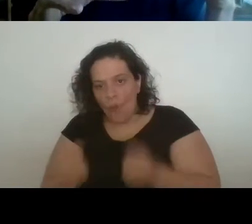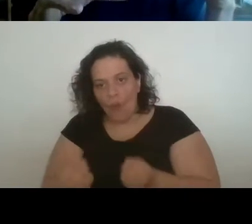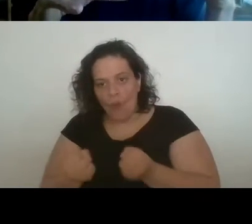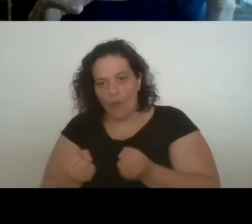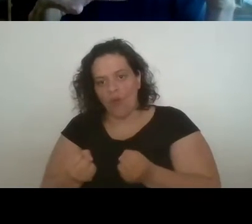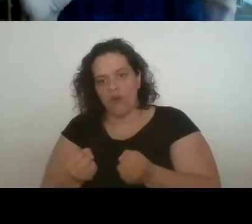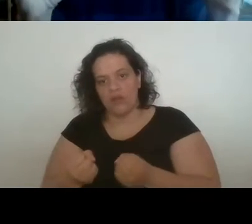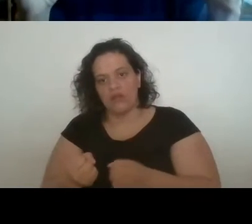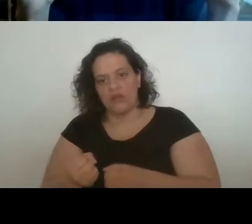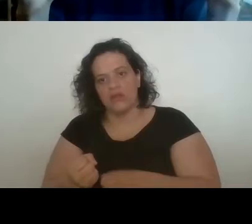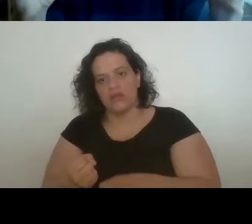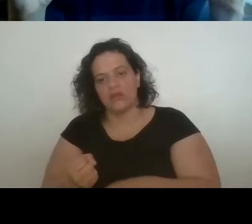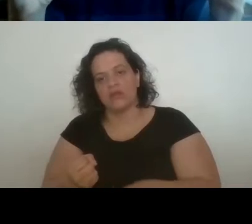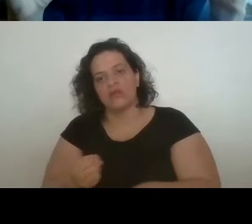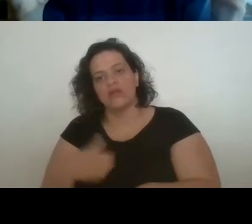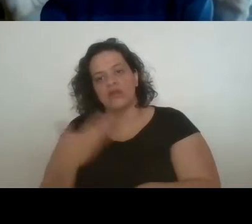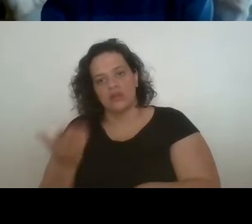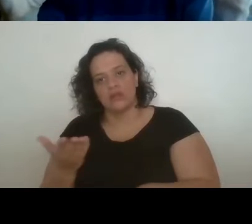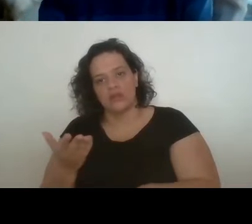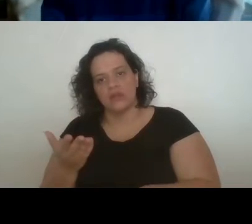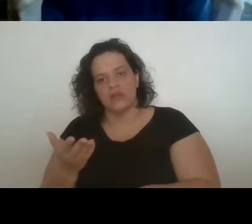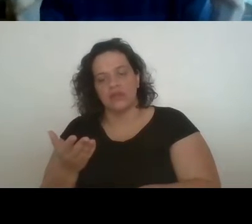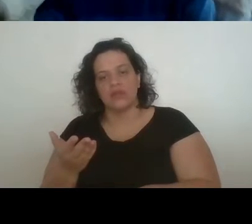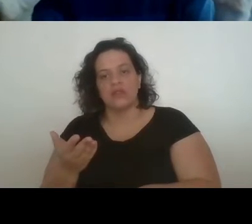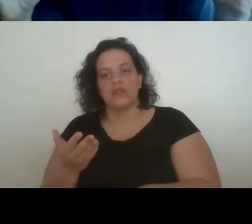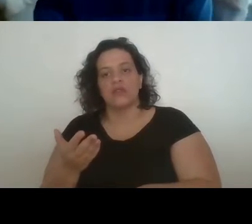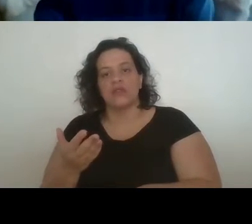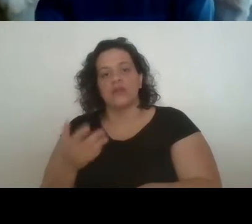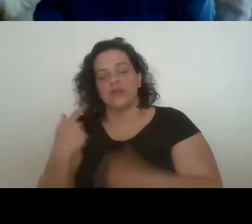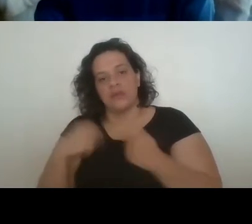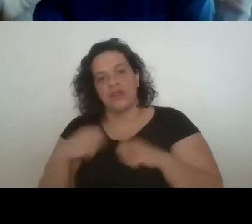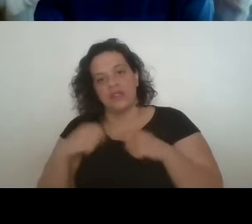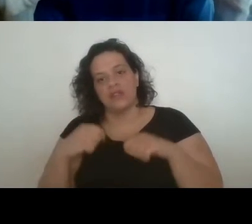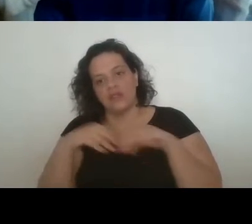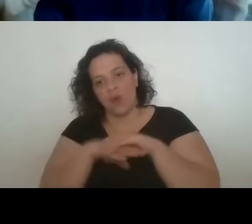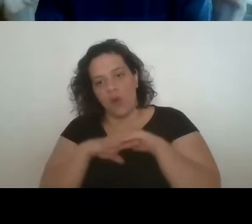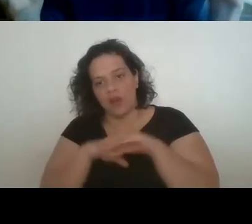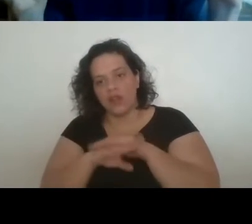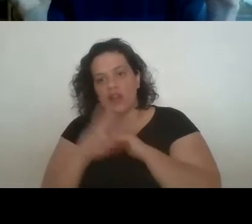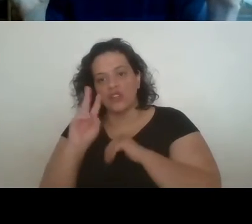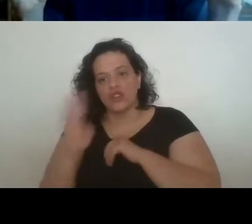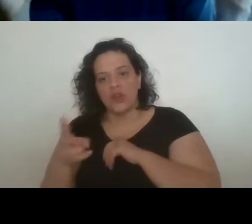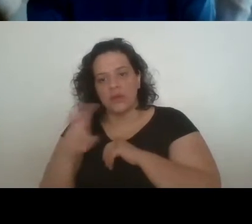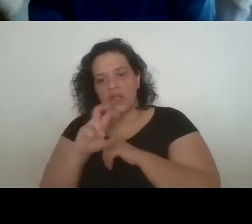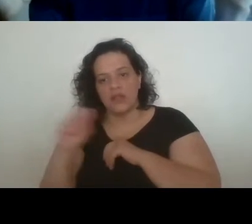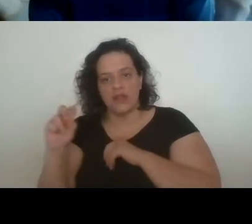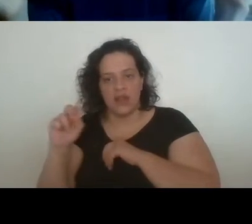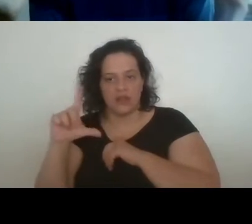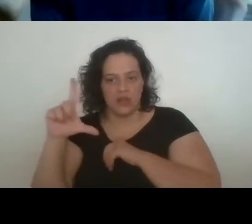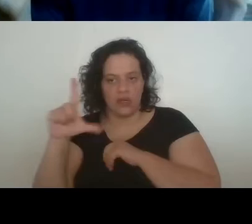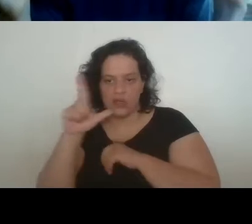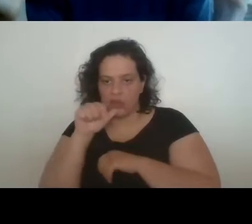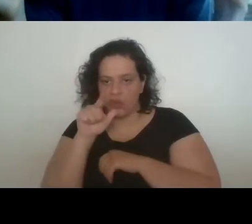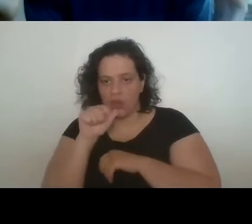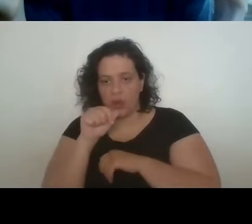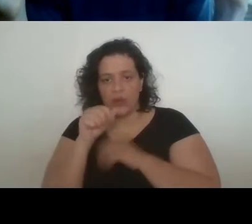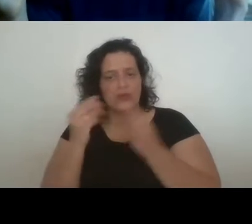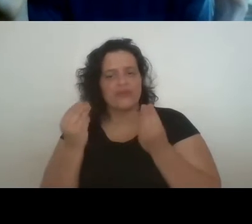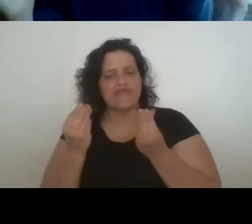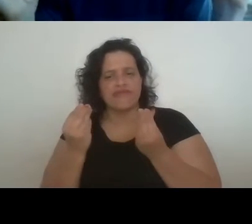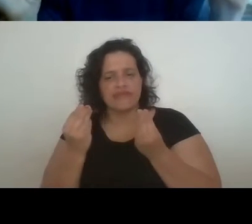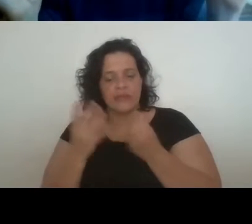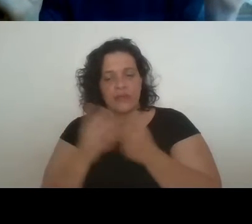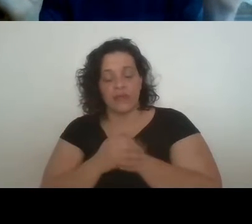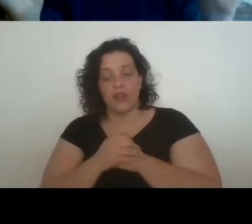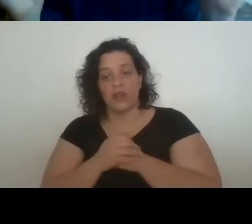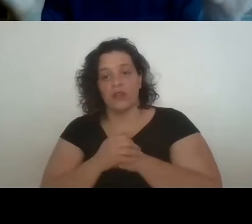jardim. Então, eu tenho que ser capaz de armazenar 2.500 litros de água. Tá? Como é que eu faço isso? Então,